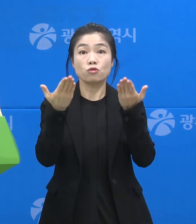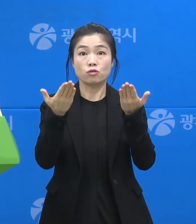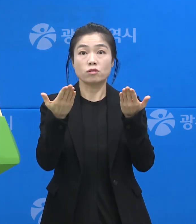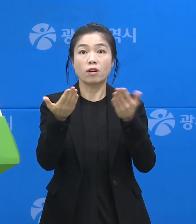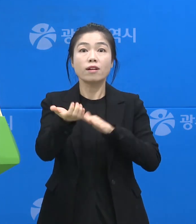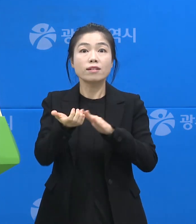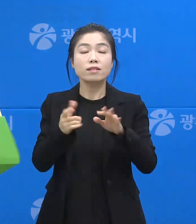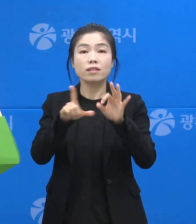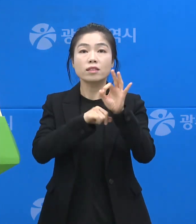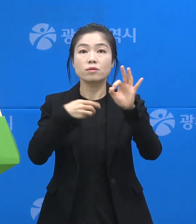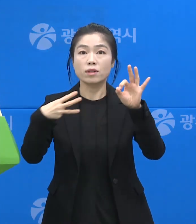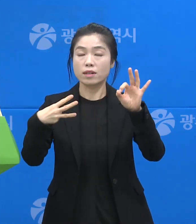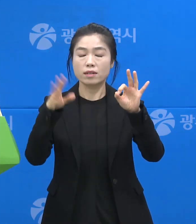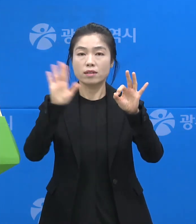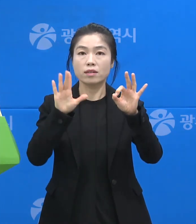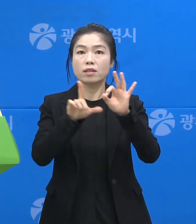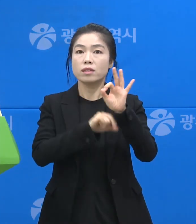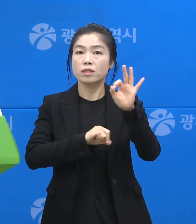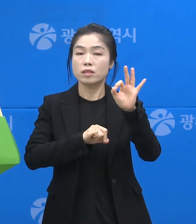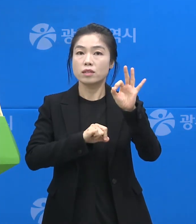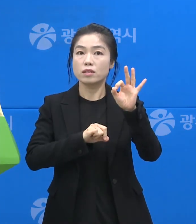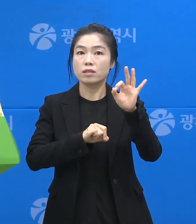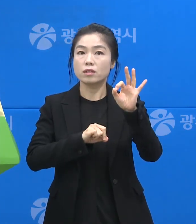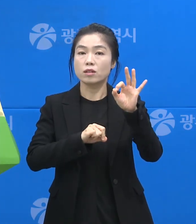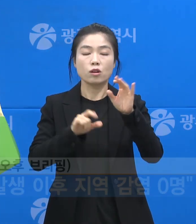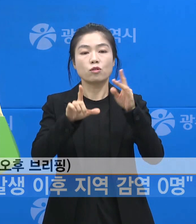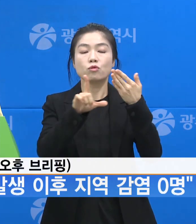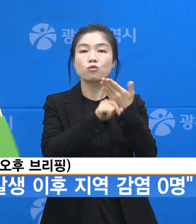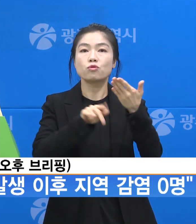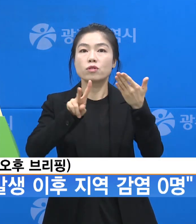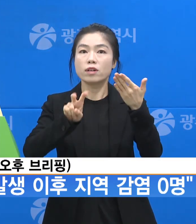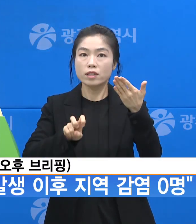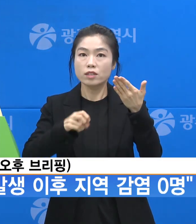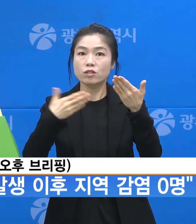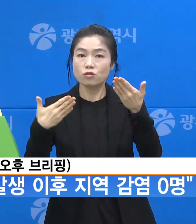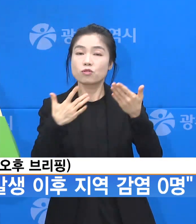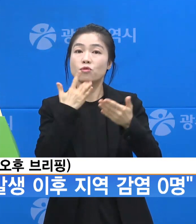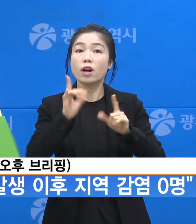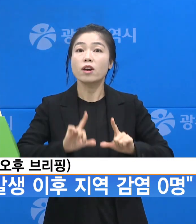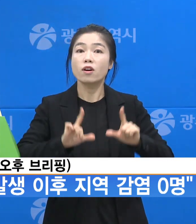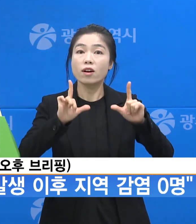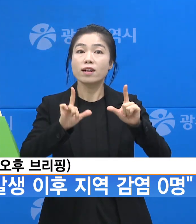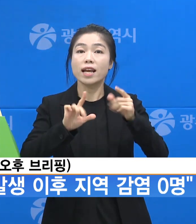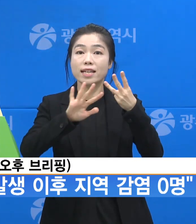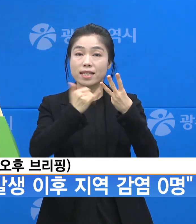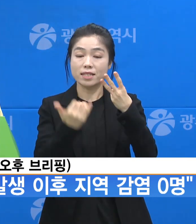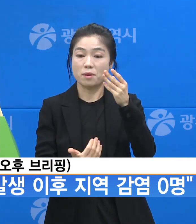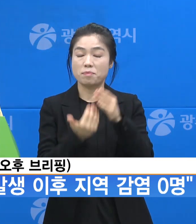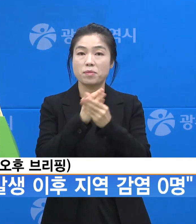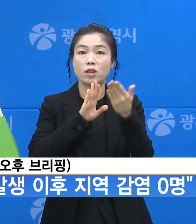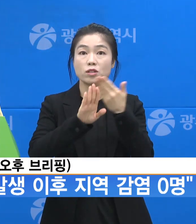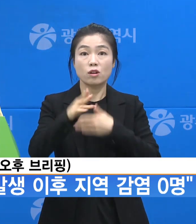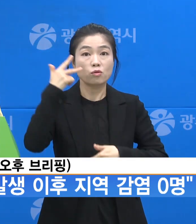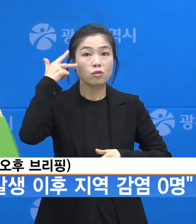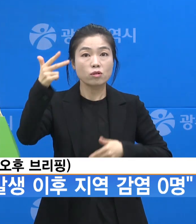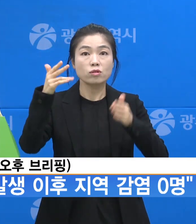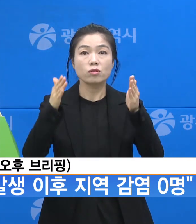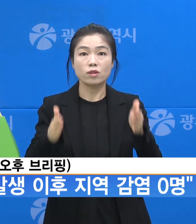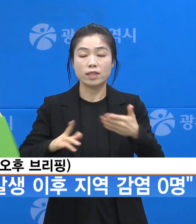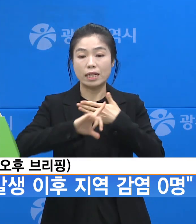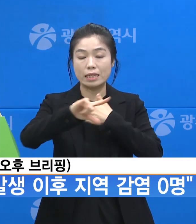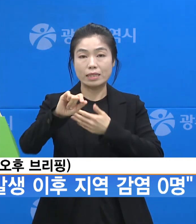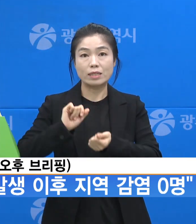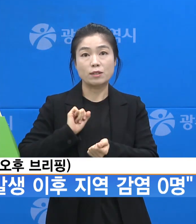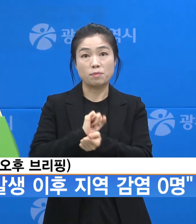전 10월 3일 토요일, 9월 29일 화요일에 3명 발생한 이후 일주일간